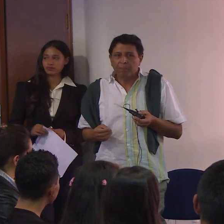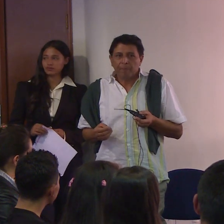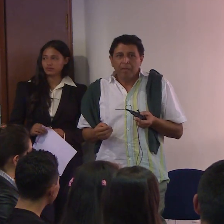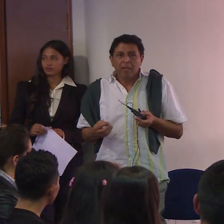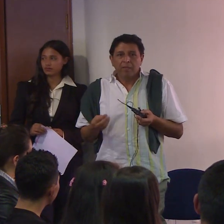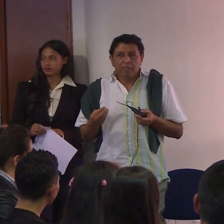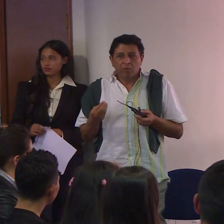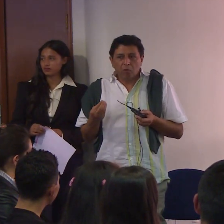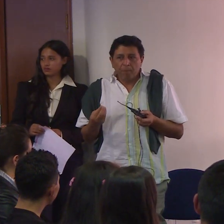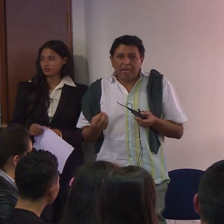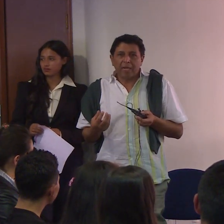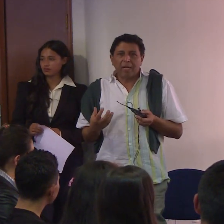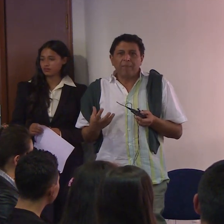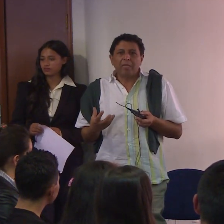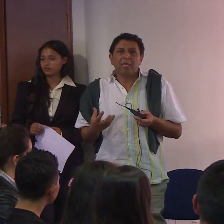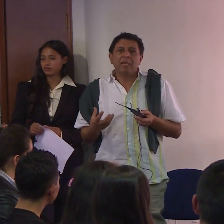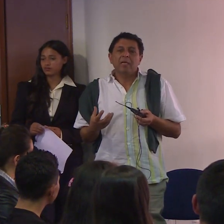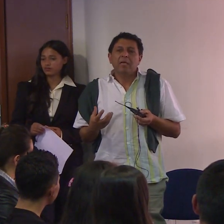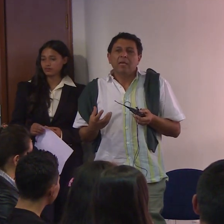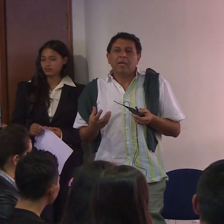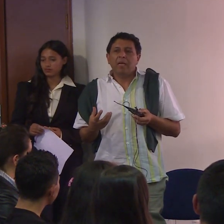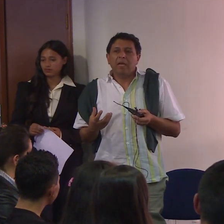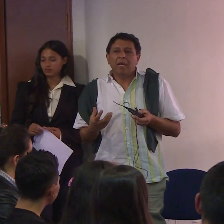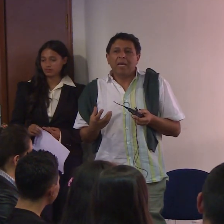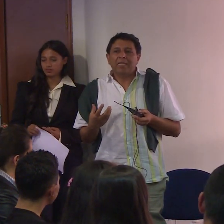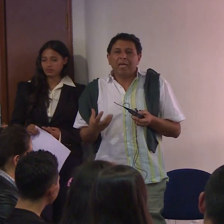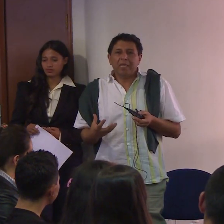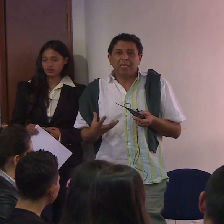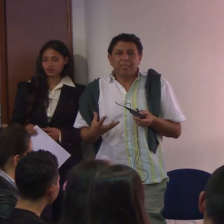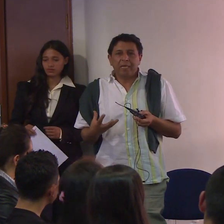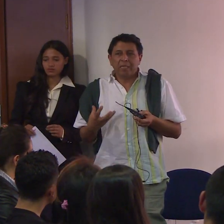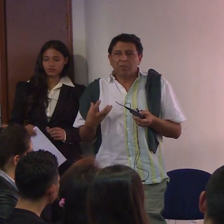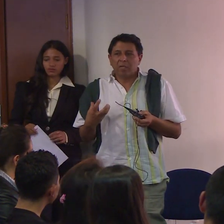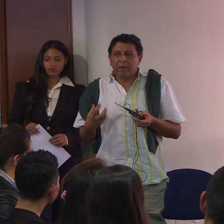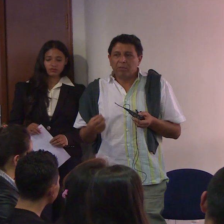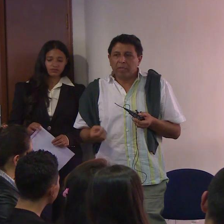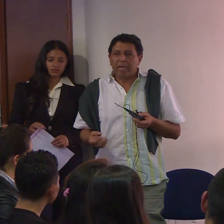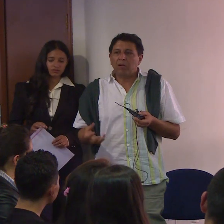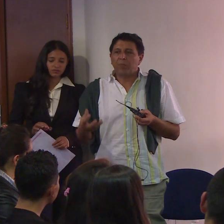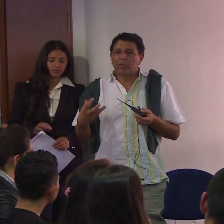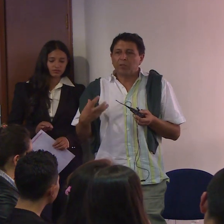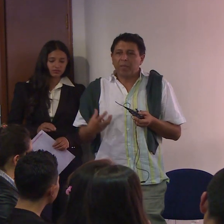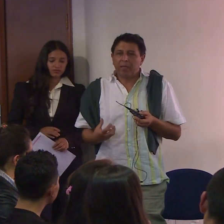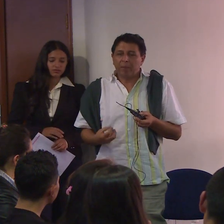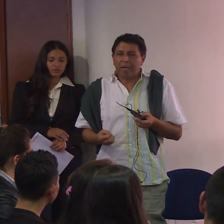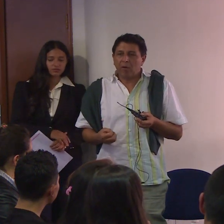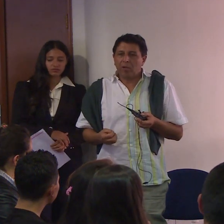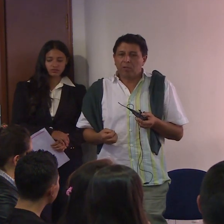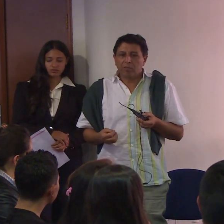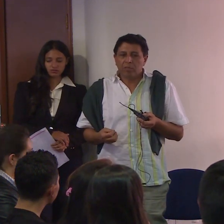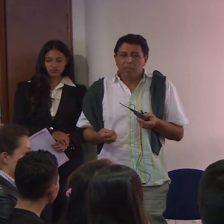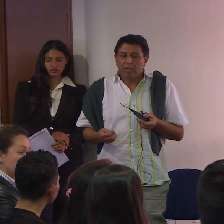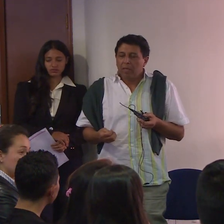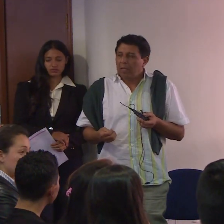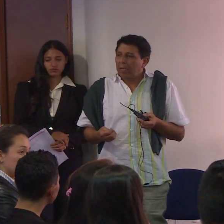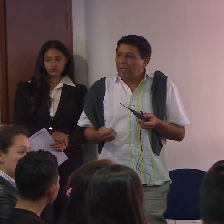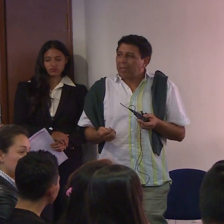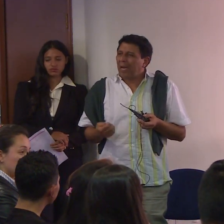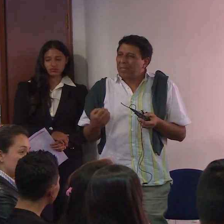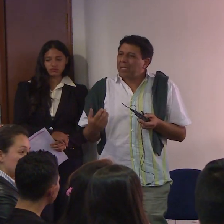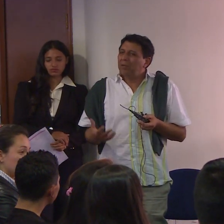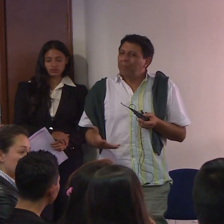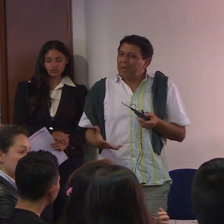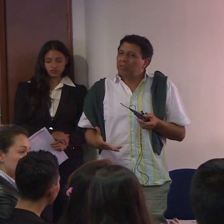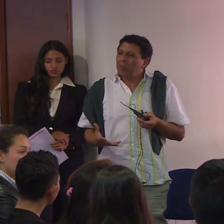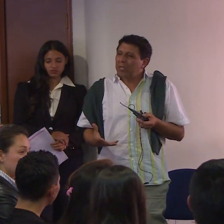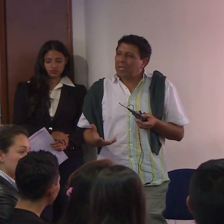investigación. Si uno compara realmente las características de los trabajos de grado, de los proyectos pedagógicos,